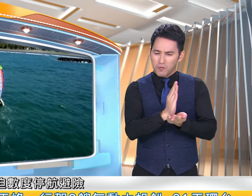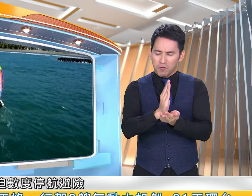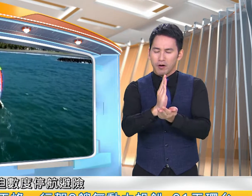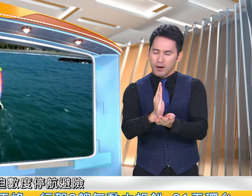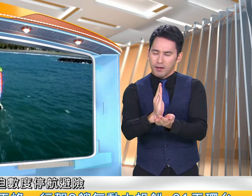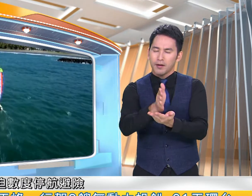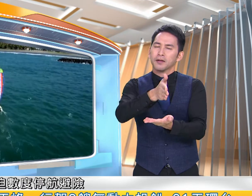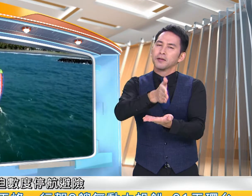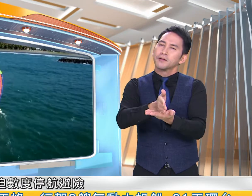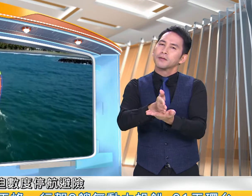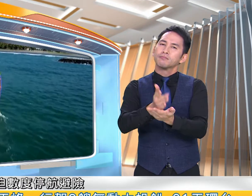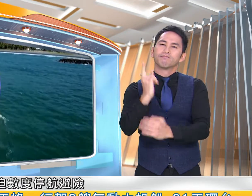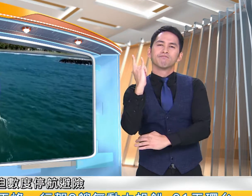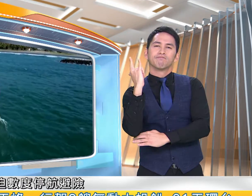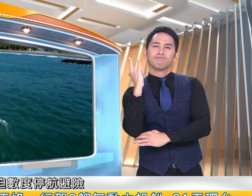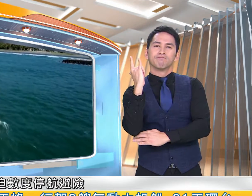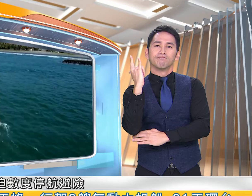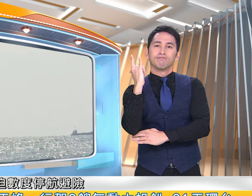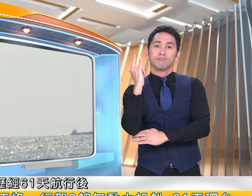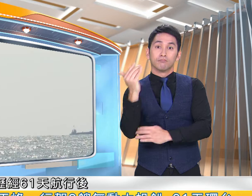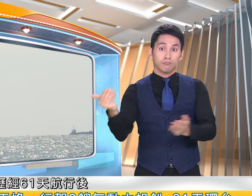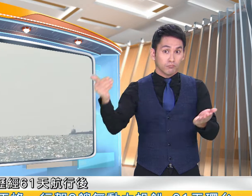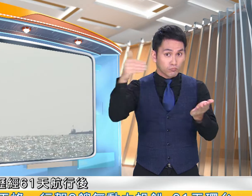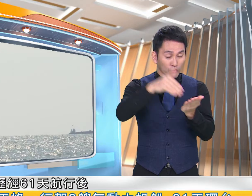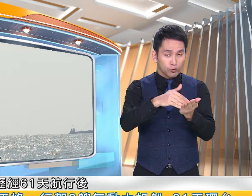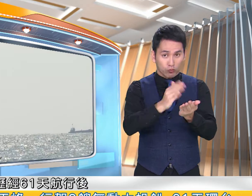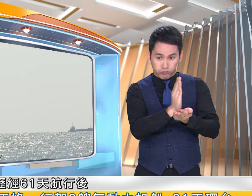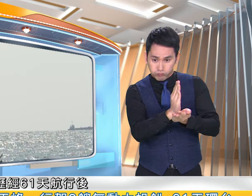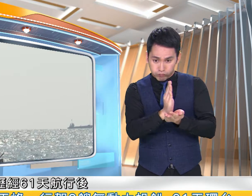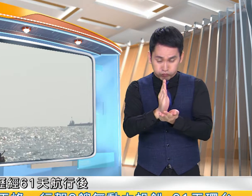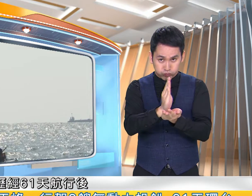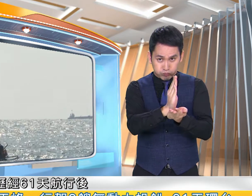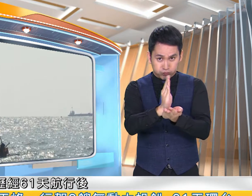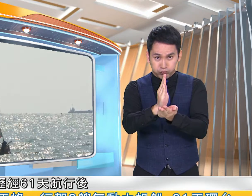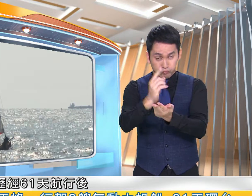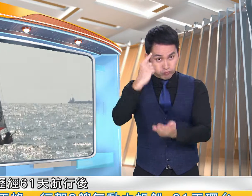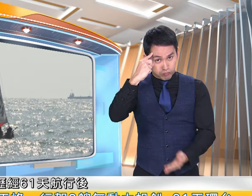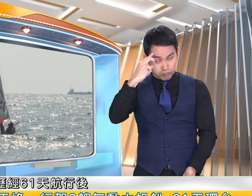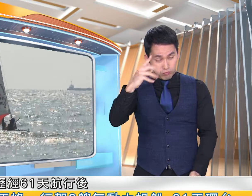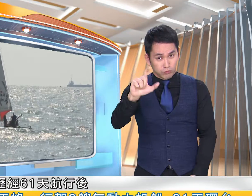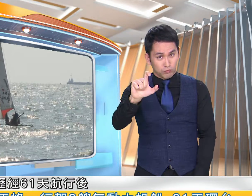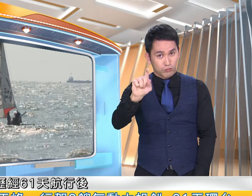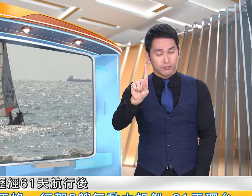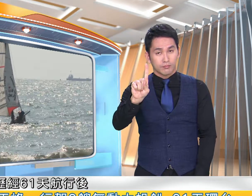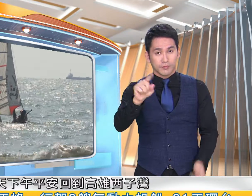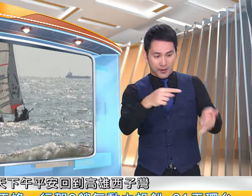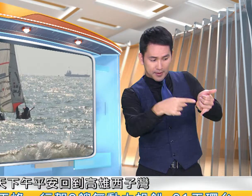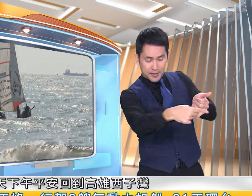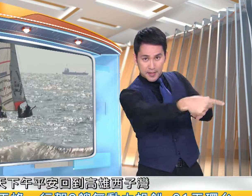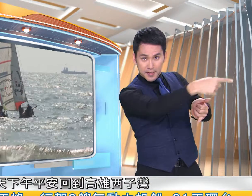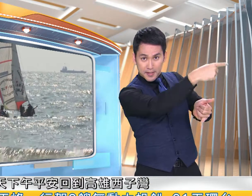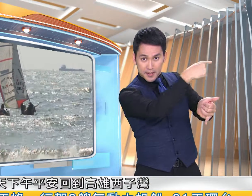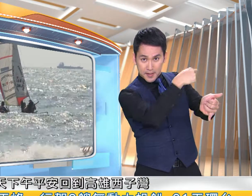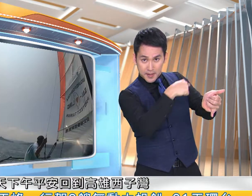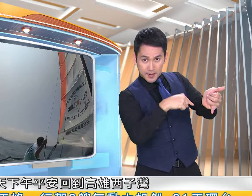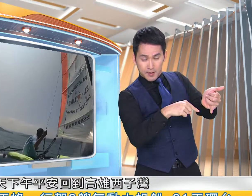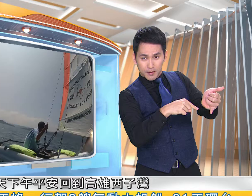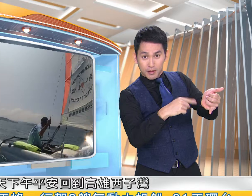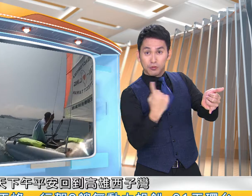度停航避险。而历经了61天的航行之后，昨天下午平安地回到了